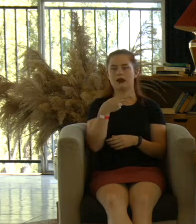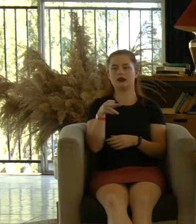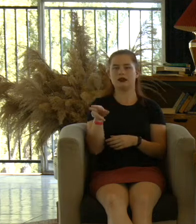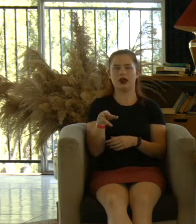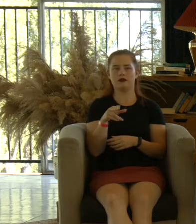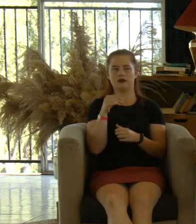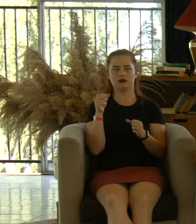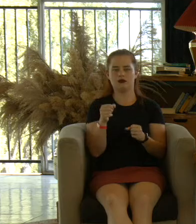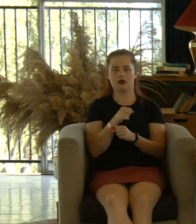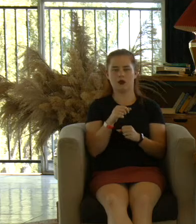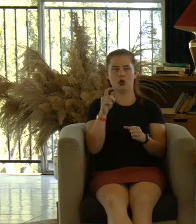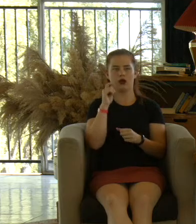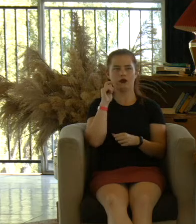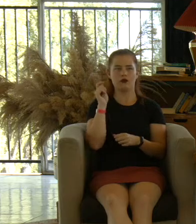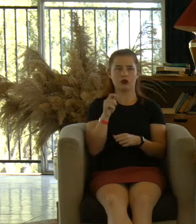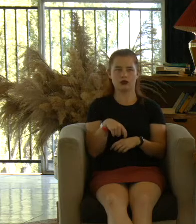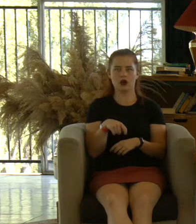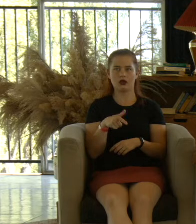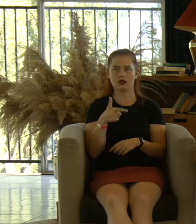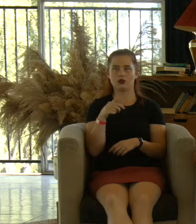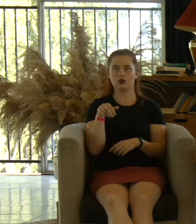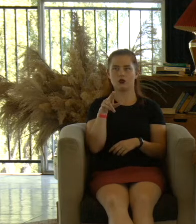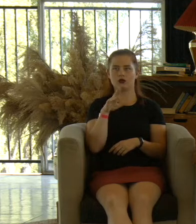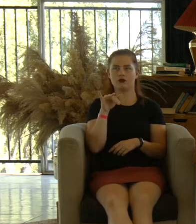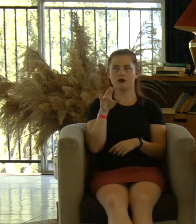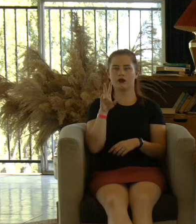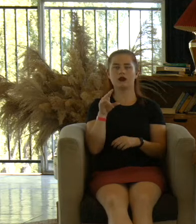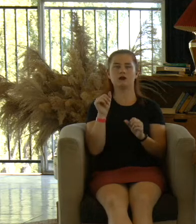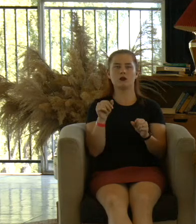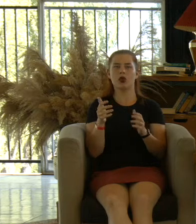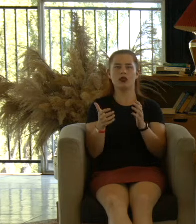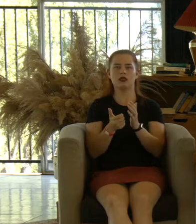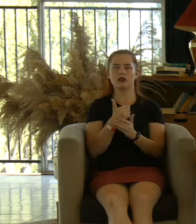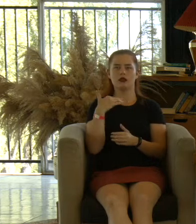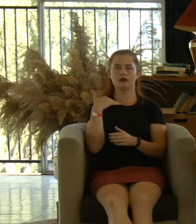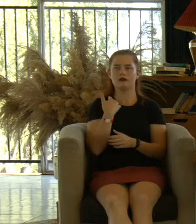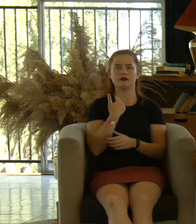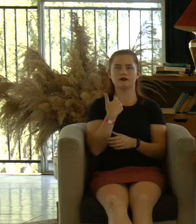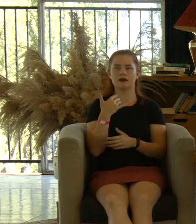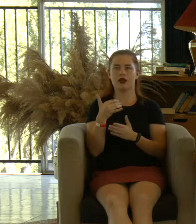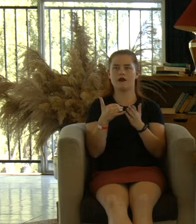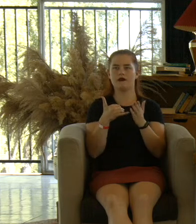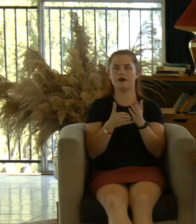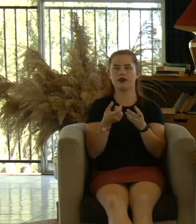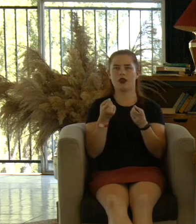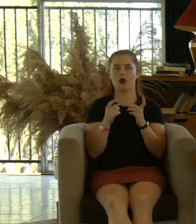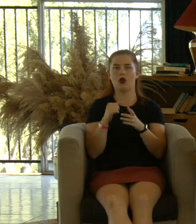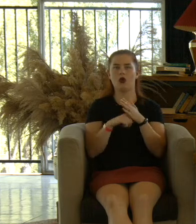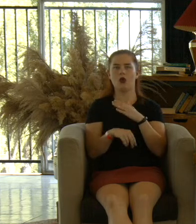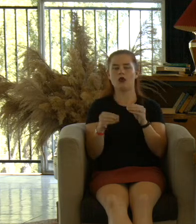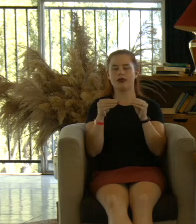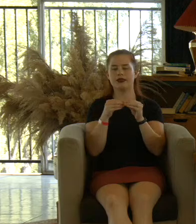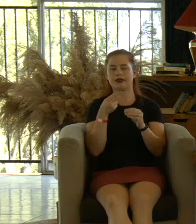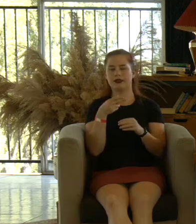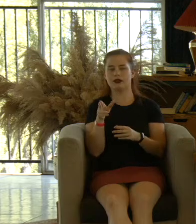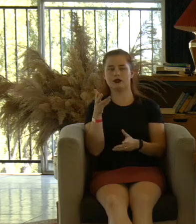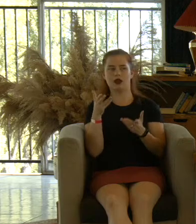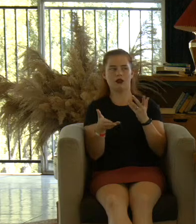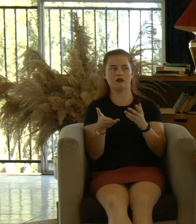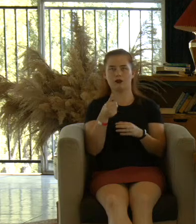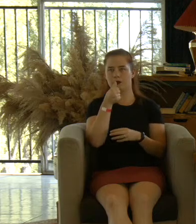принципе, невозможно. Но в Украине, в том же Гудвайне, уже можно найти удивительное натуральное вино от 10 евро. То есть если в прошлом году оно